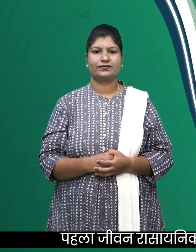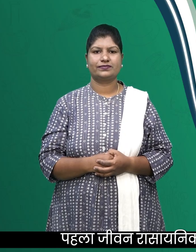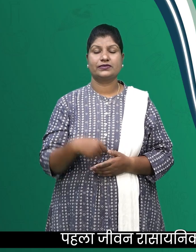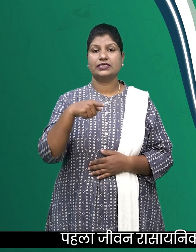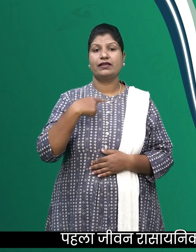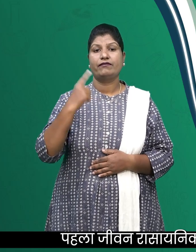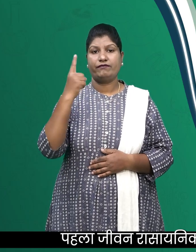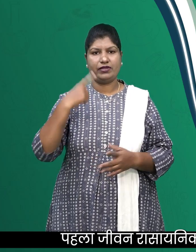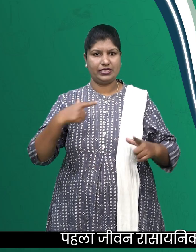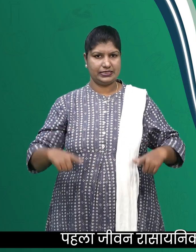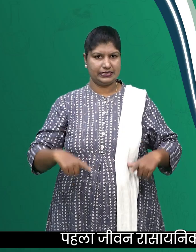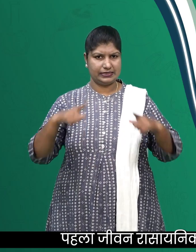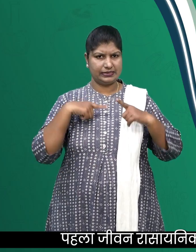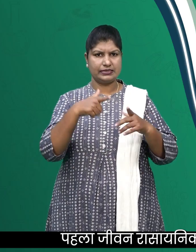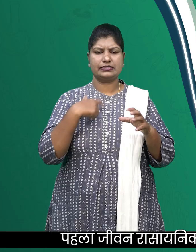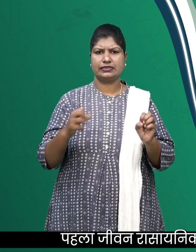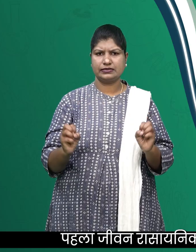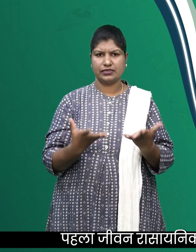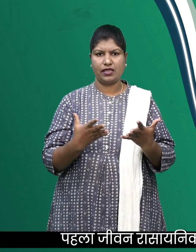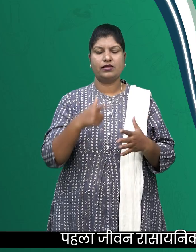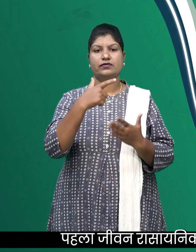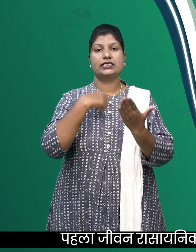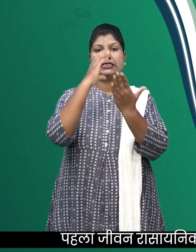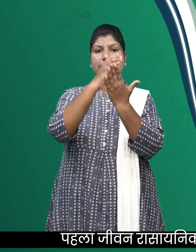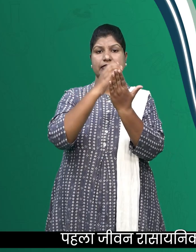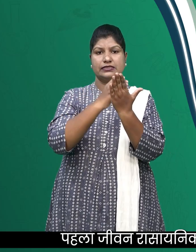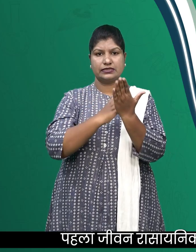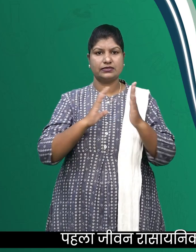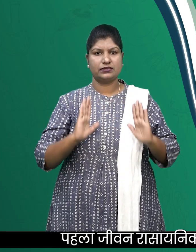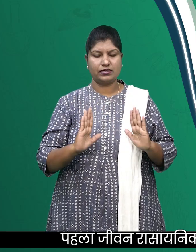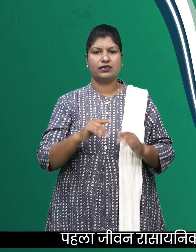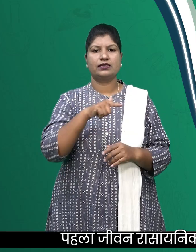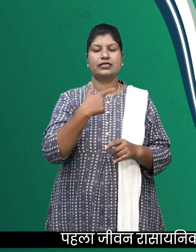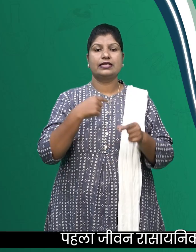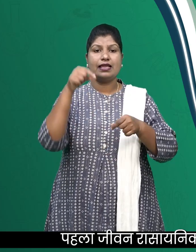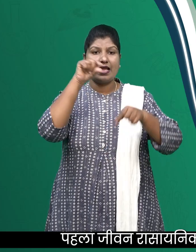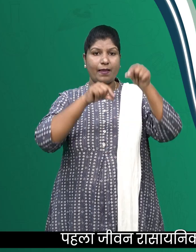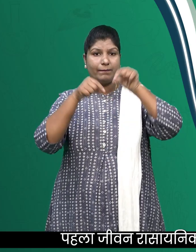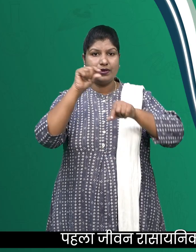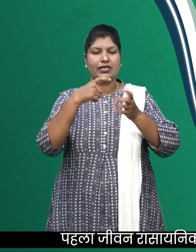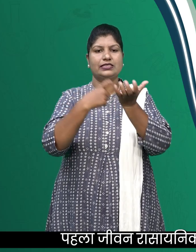पहला जीवन रासायनिक प्रतिक्रियाओं की एक श्रृंखला से उत्पन्न हुआ।